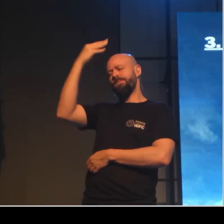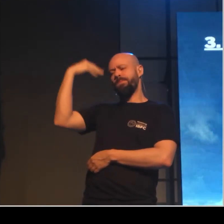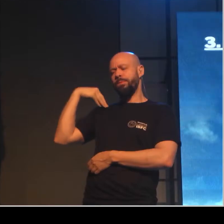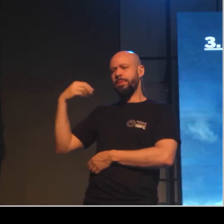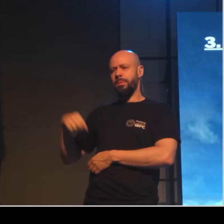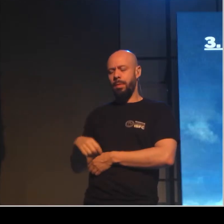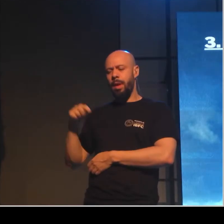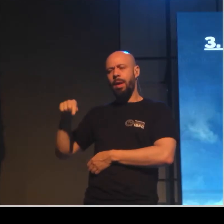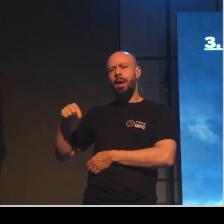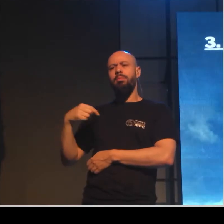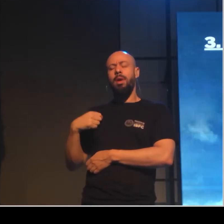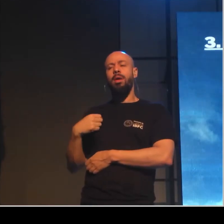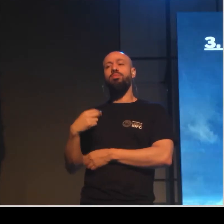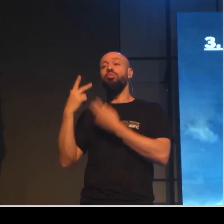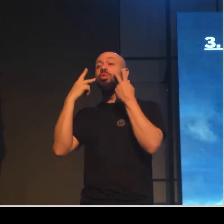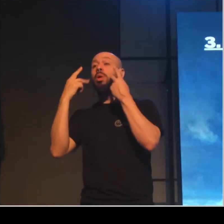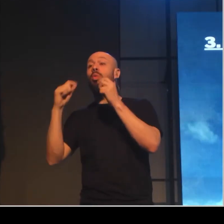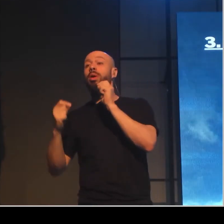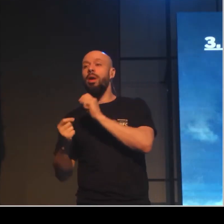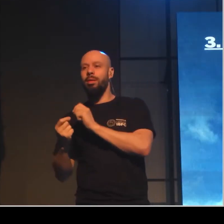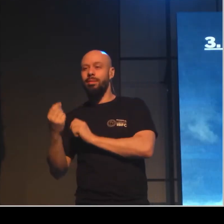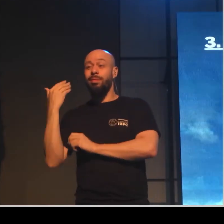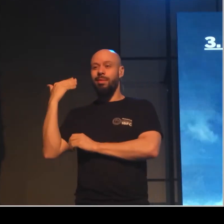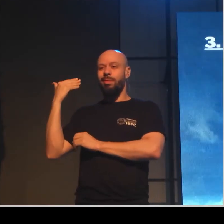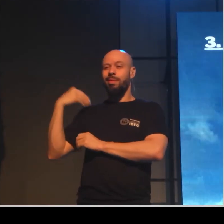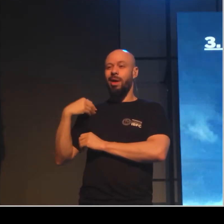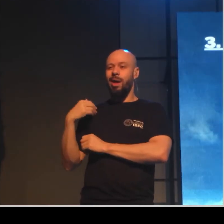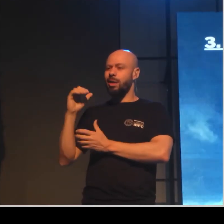meninas casarem cedo.